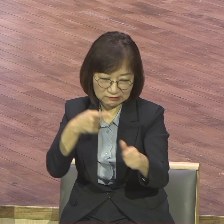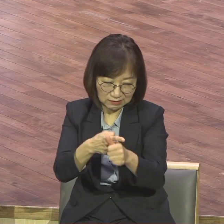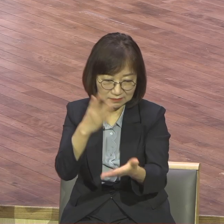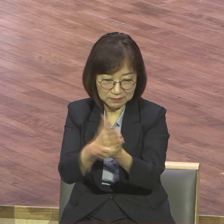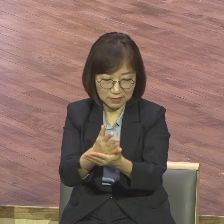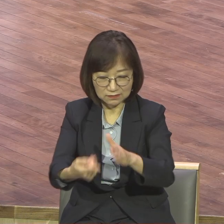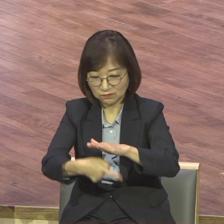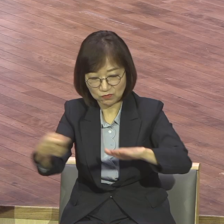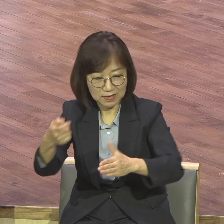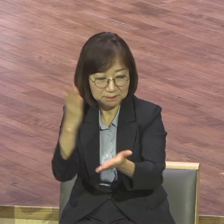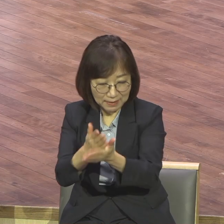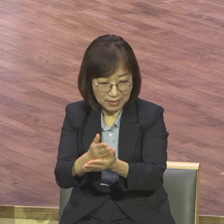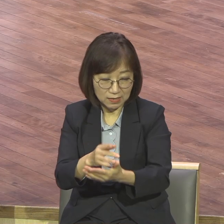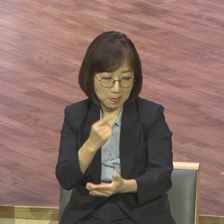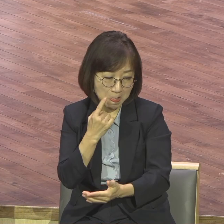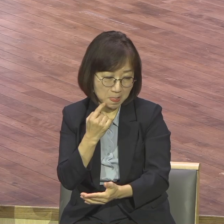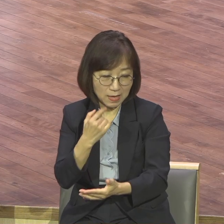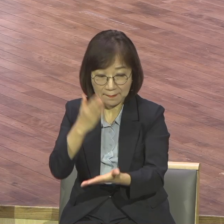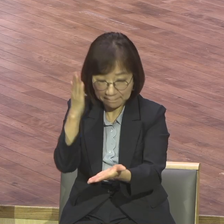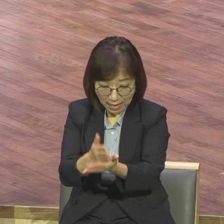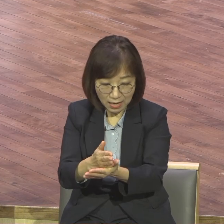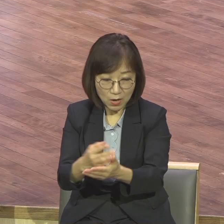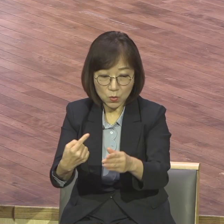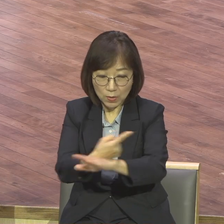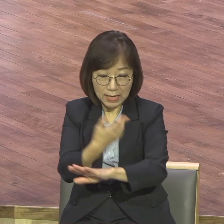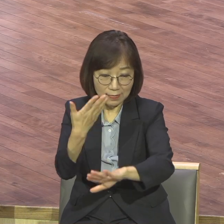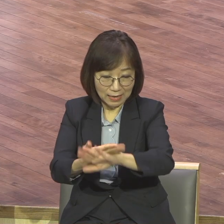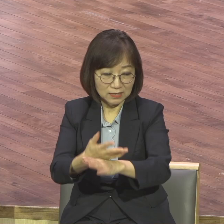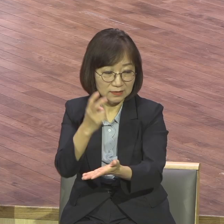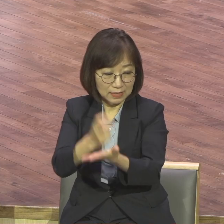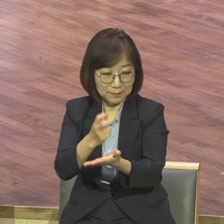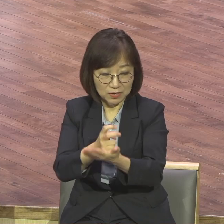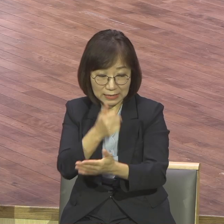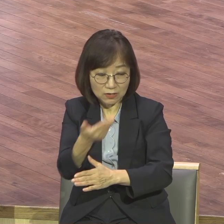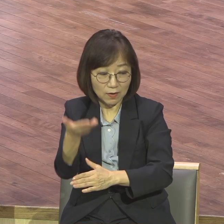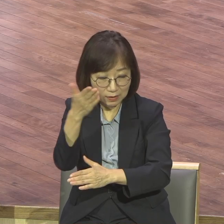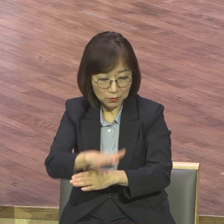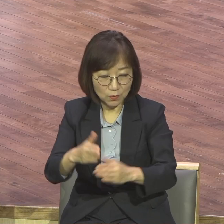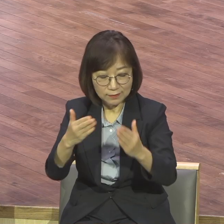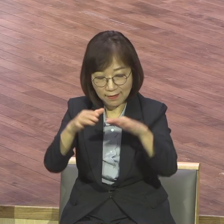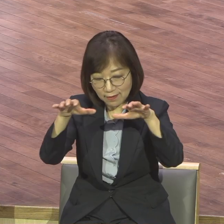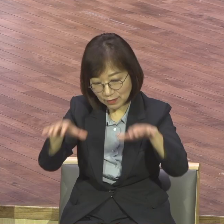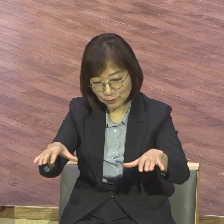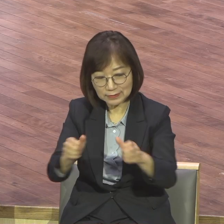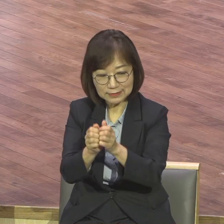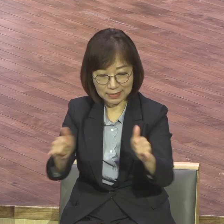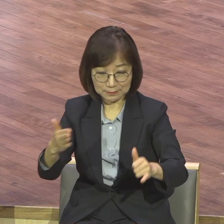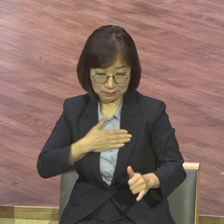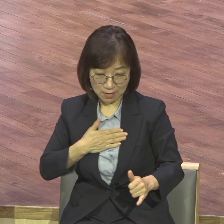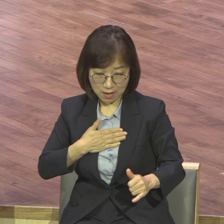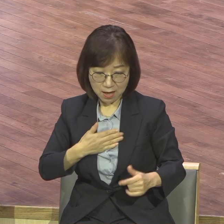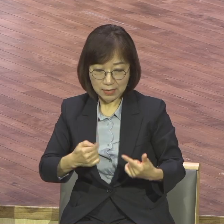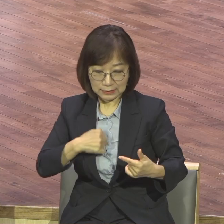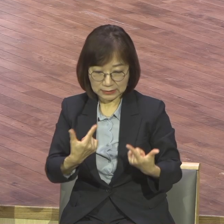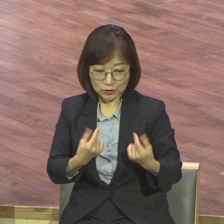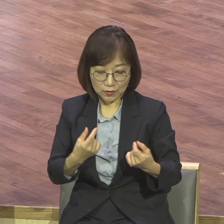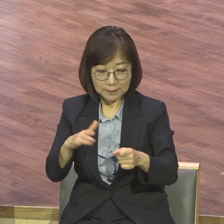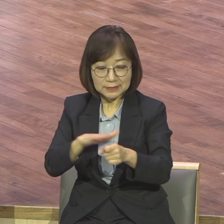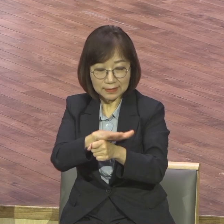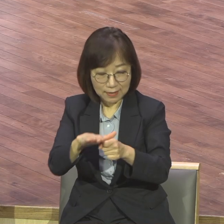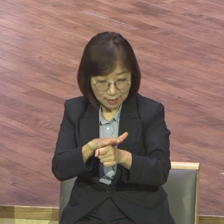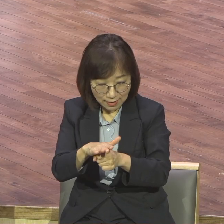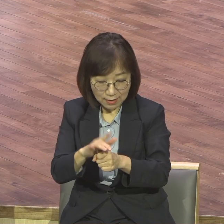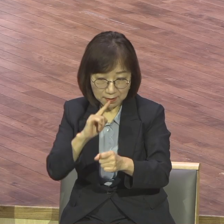말라, 탐내지 말라 한 것과 그 외에 다른 계명이 있을지라도 내 이웃을 내 자신과 같이 사랑하라 하신